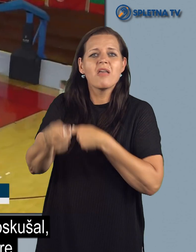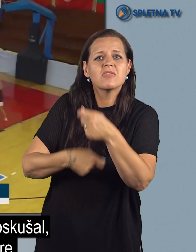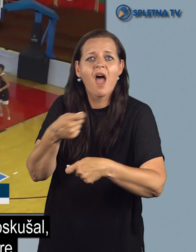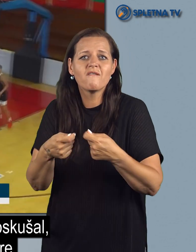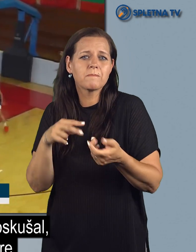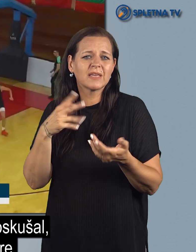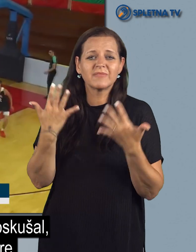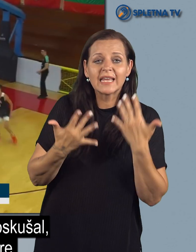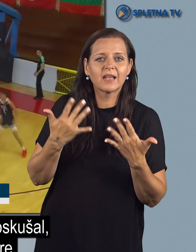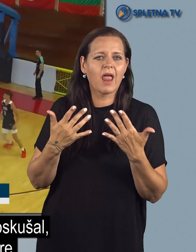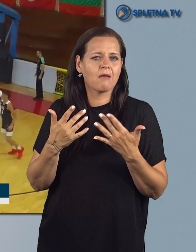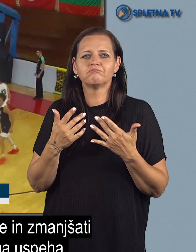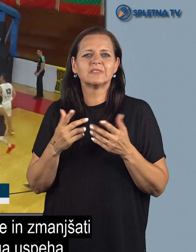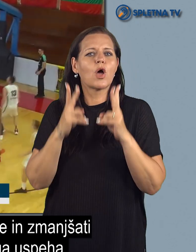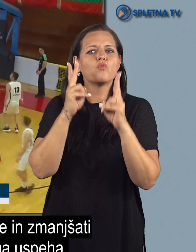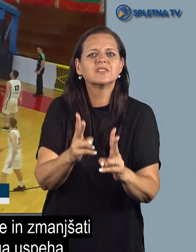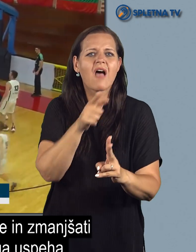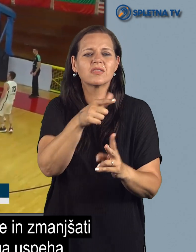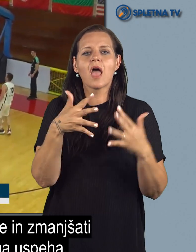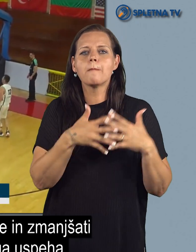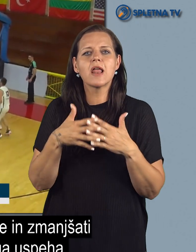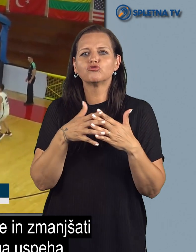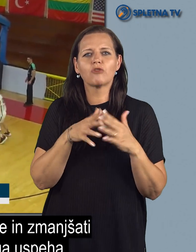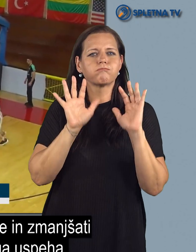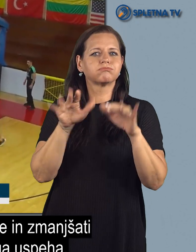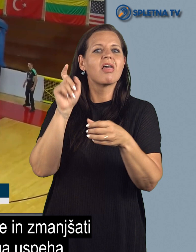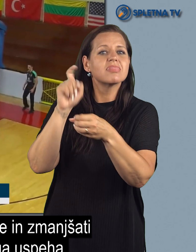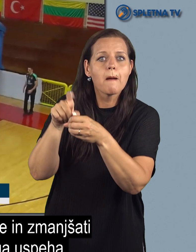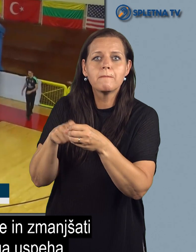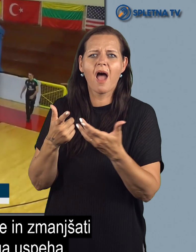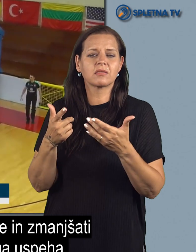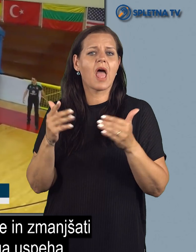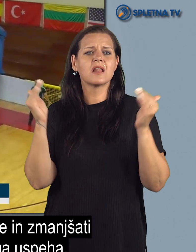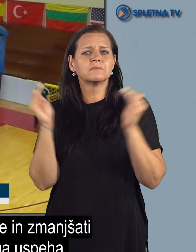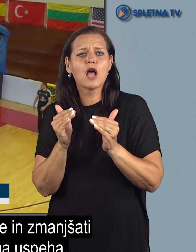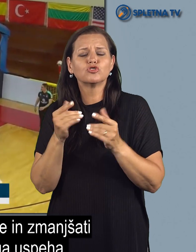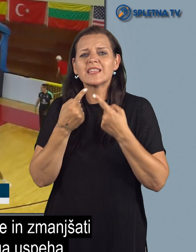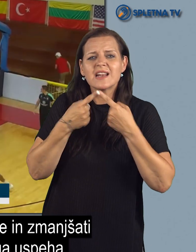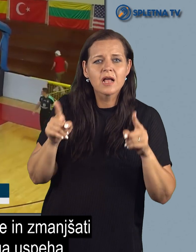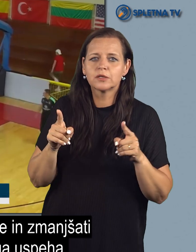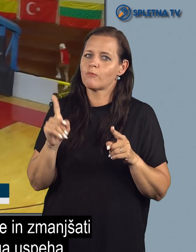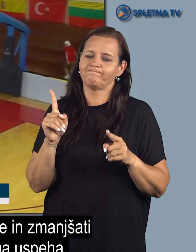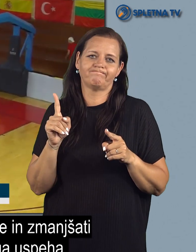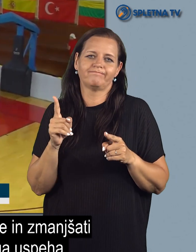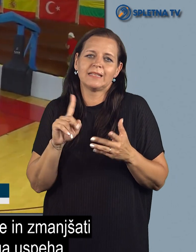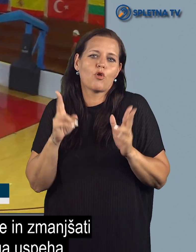z menjavami igre zaustaviti ameriške napade in zmanjšati razliko, a ni bilo pravega